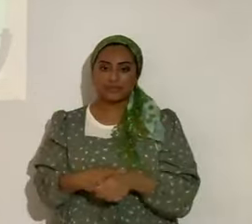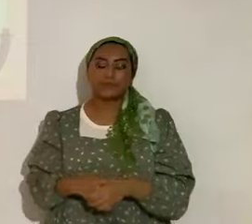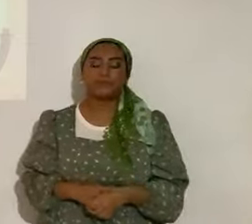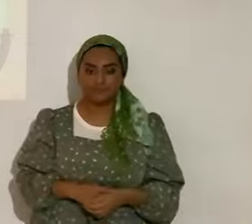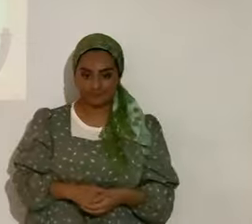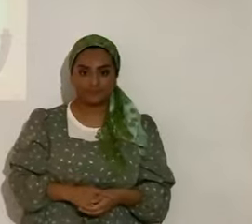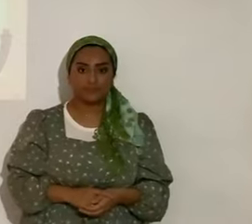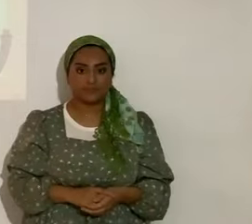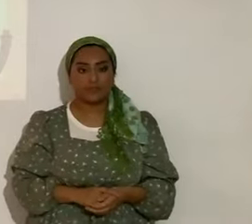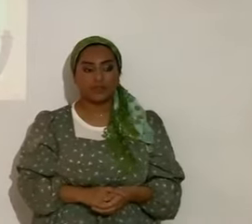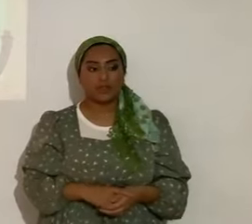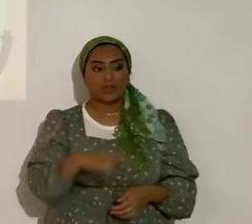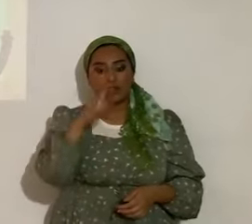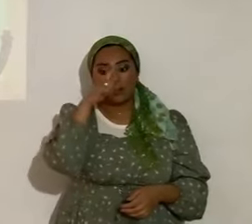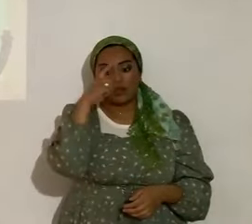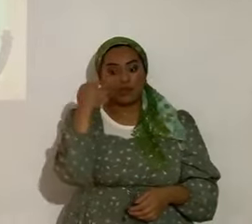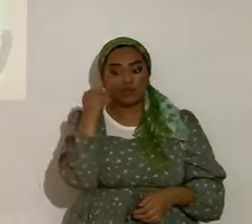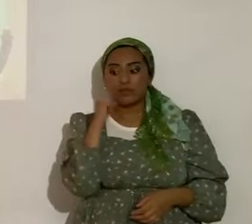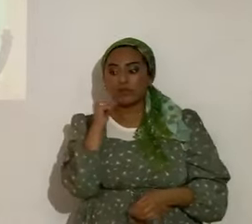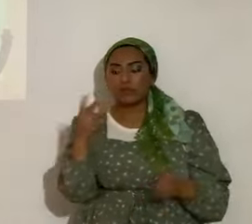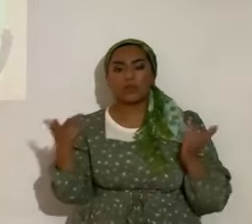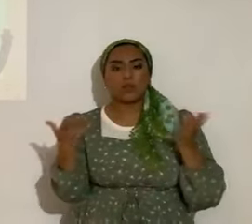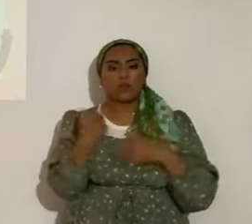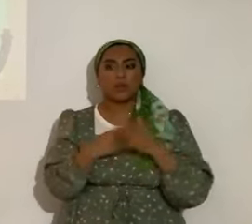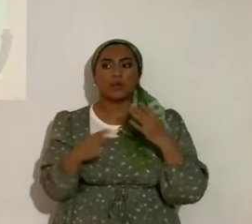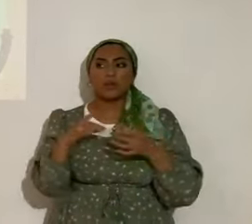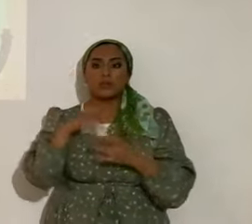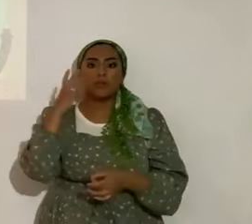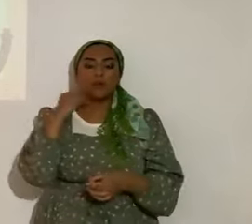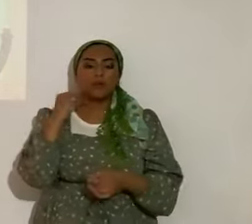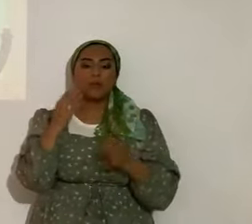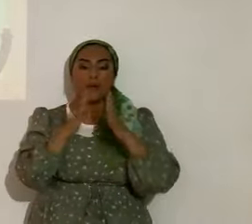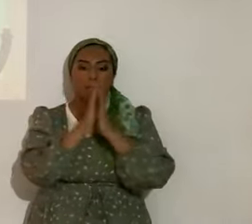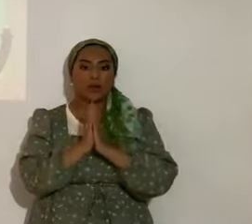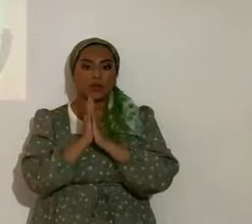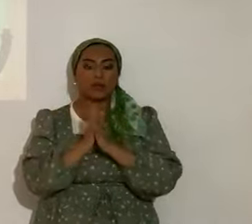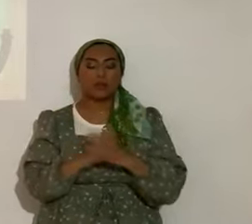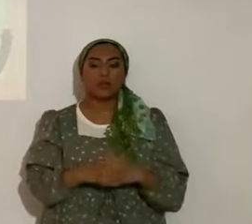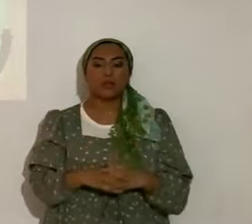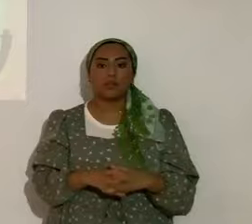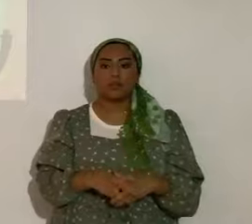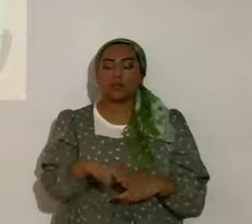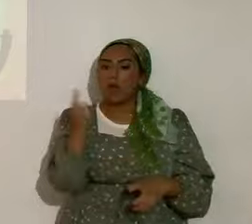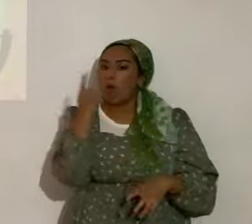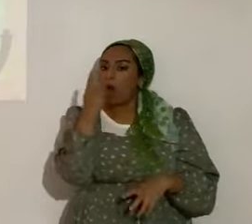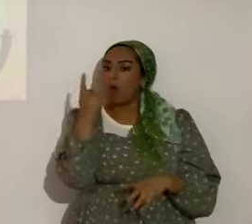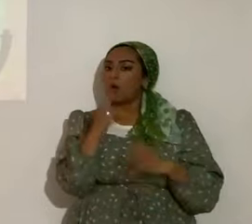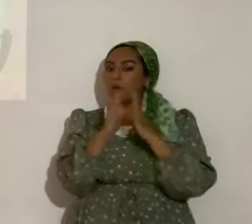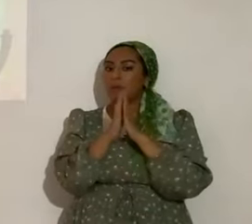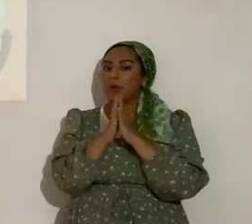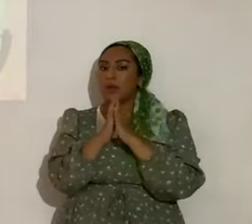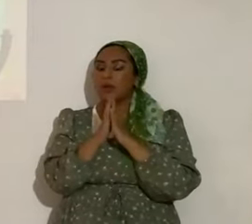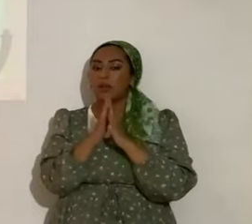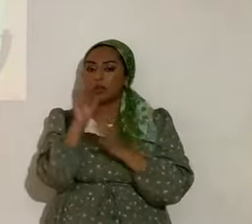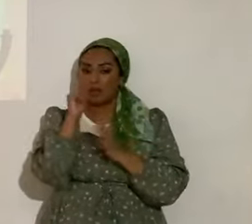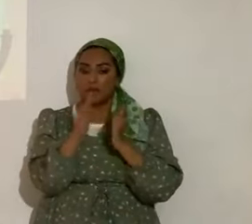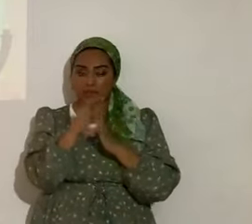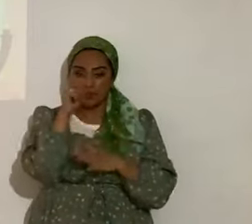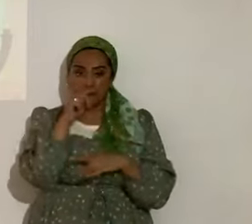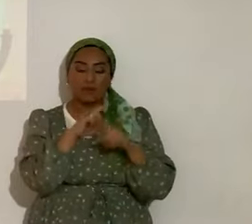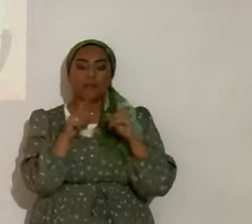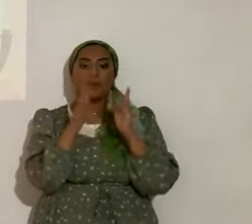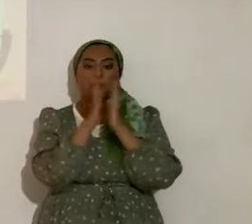¿sí? Porque si no, entonces, ¿qué es experiencia espiritual? Orar. No, yo no dije eso, nada más. Dije orar, sí, pero